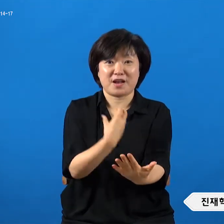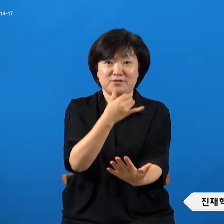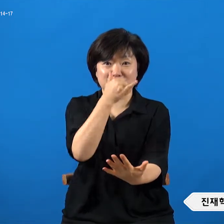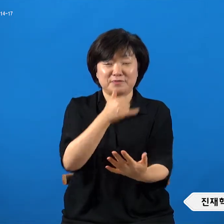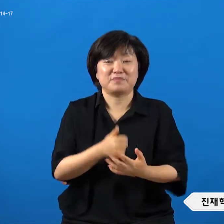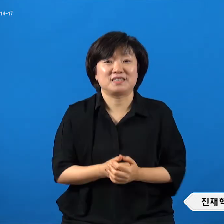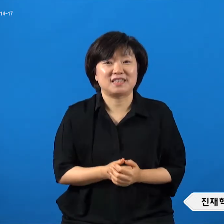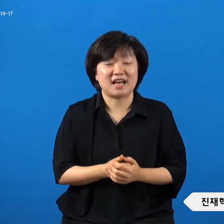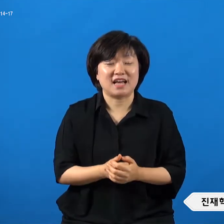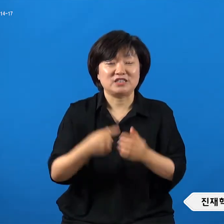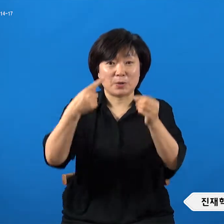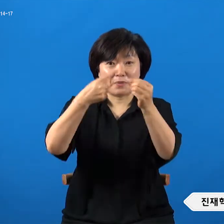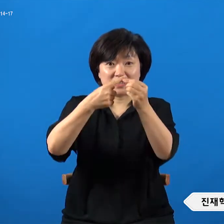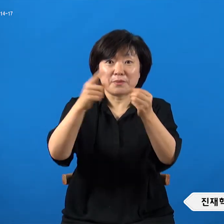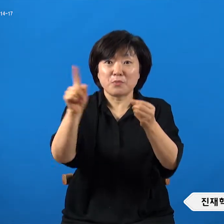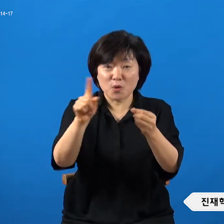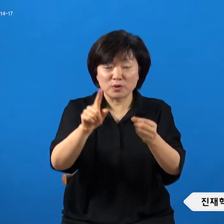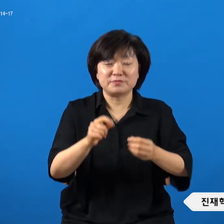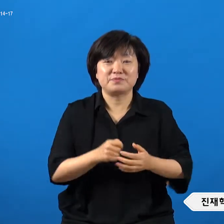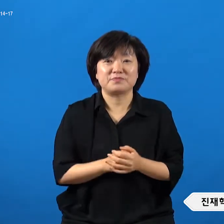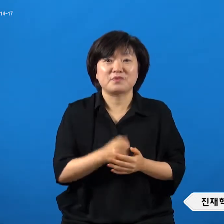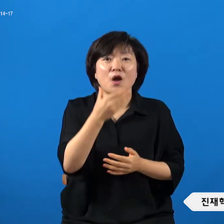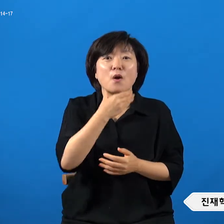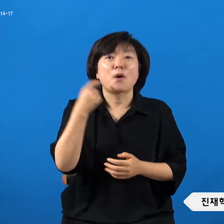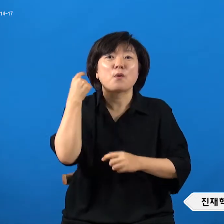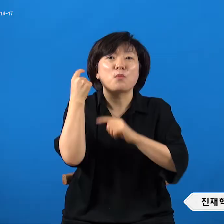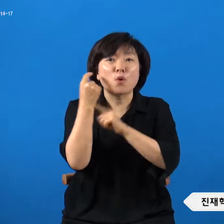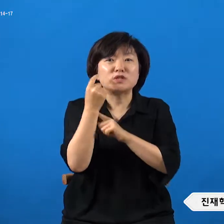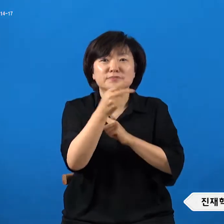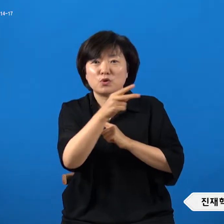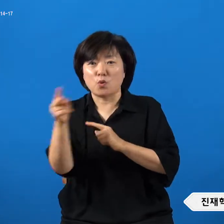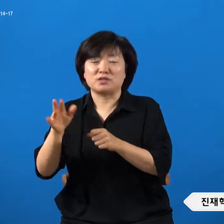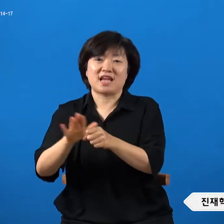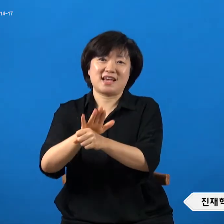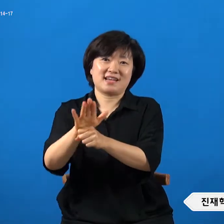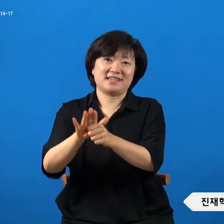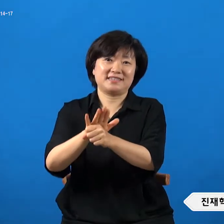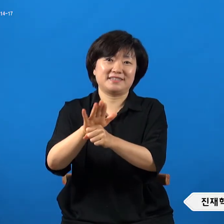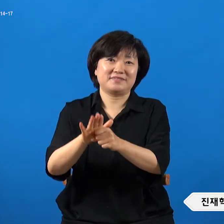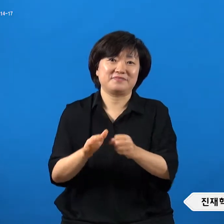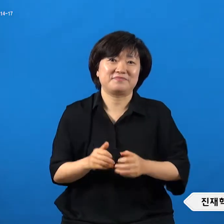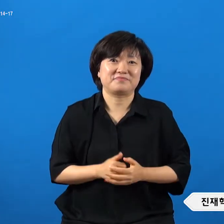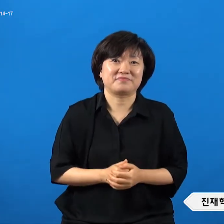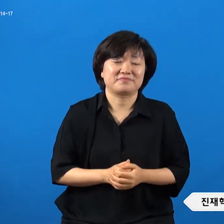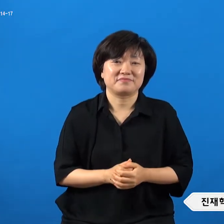말씀하십니다. 첫째로 복음은 사랑임을 말씀하십니다.